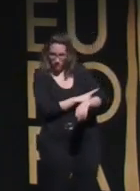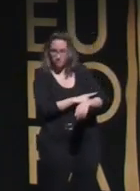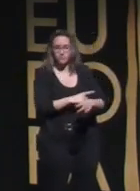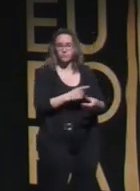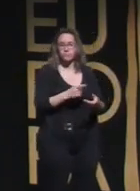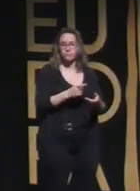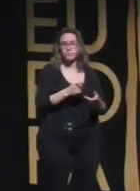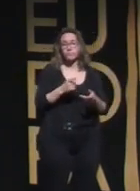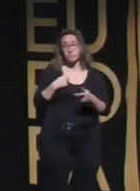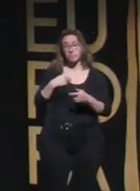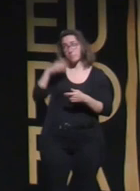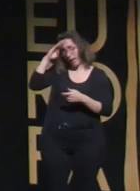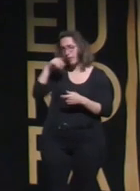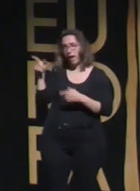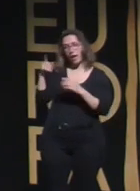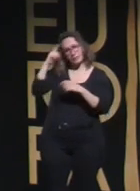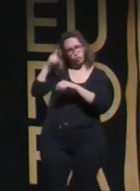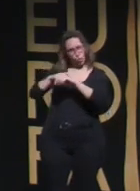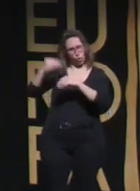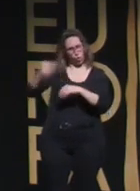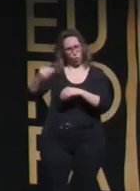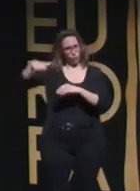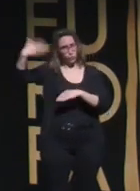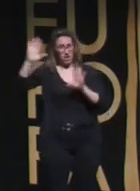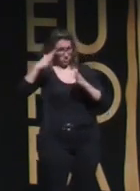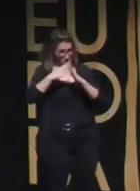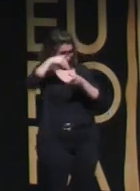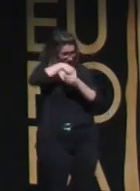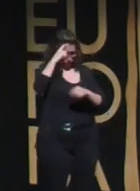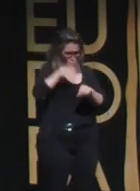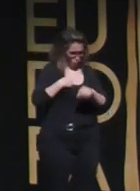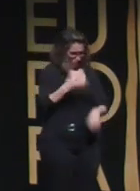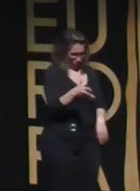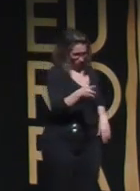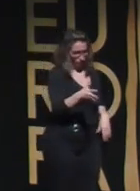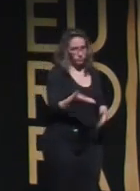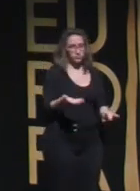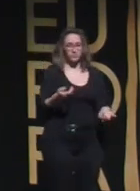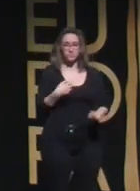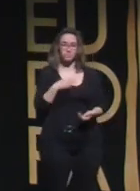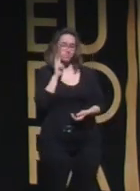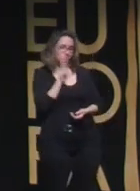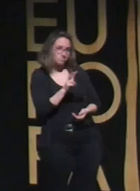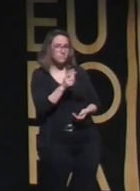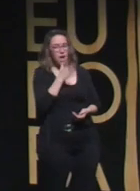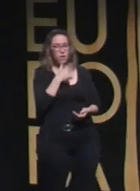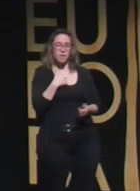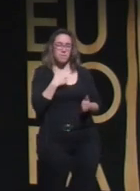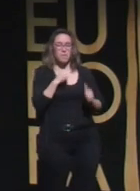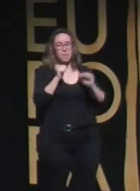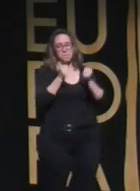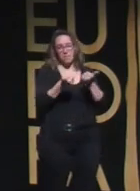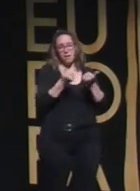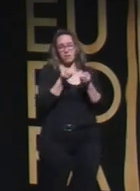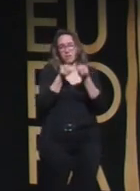eres un psicólogo pésimo, ¿no? Porque lo había castigado y demás. Y por dentro dije, eso es que lo estoy haciendo bien. Entonces voy a empezar por el mensaje con el que